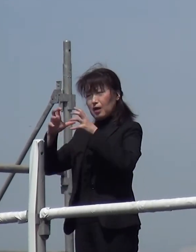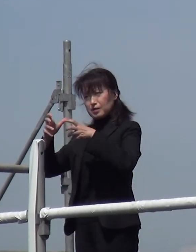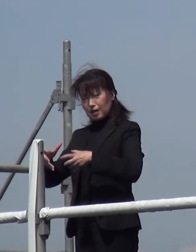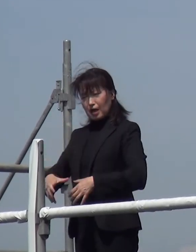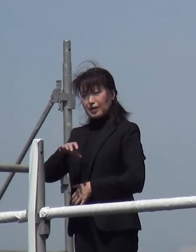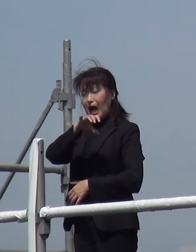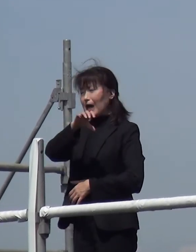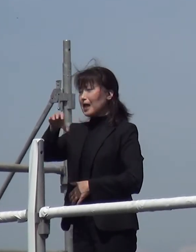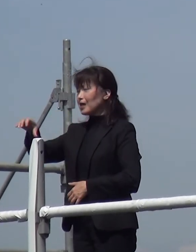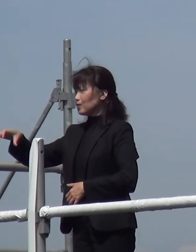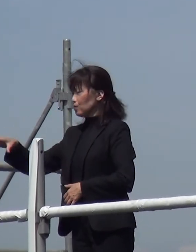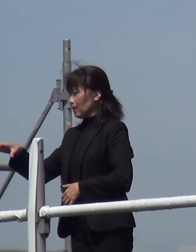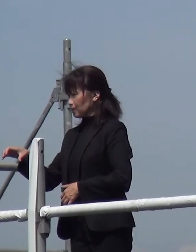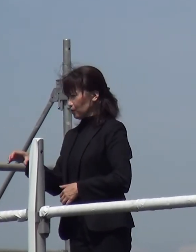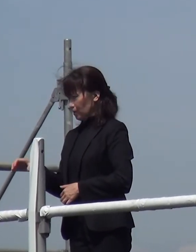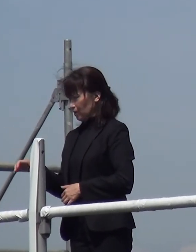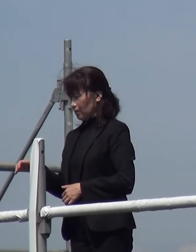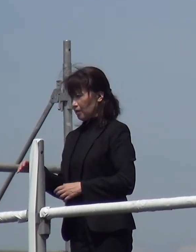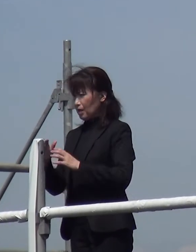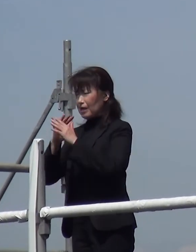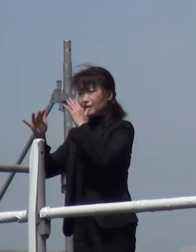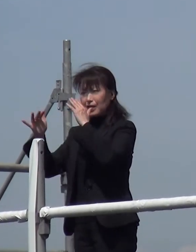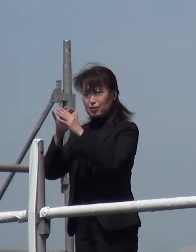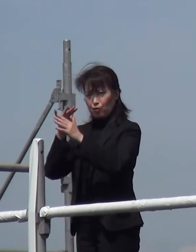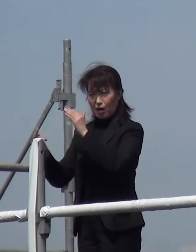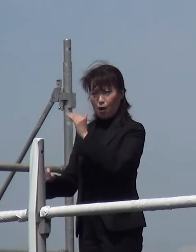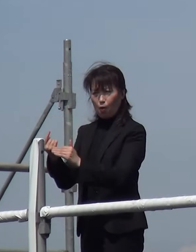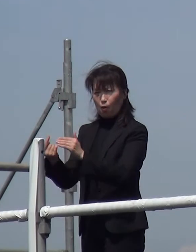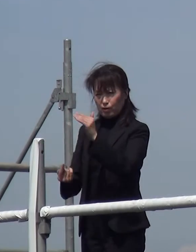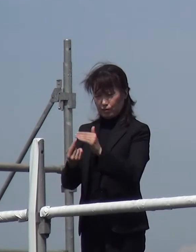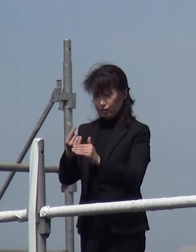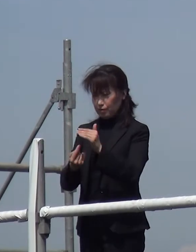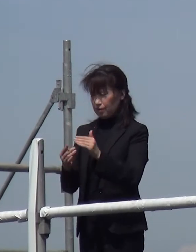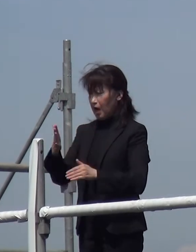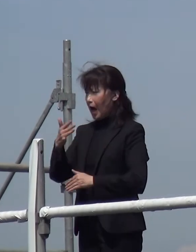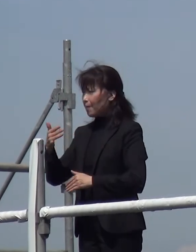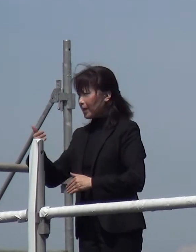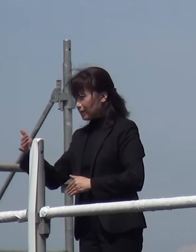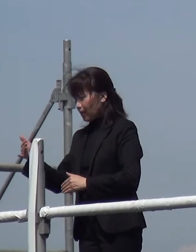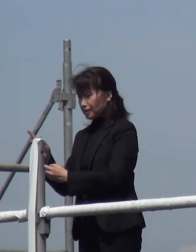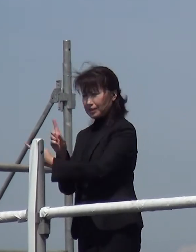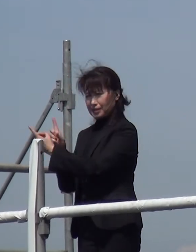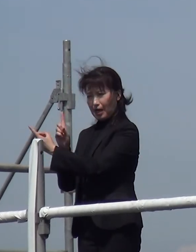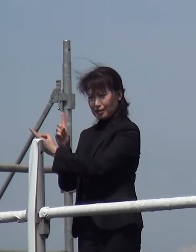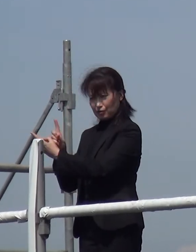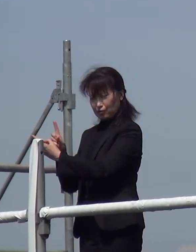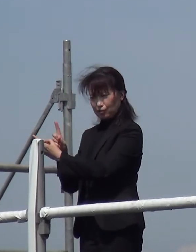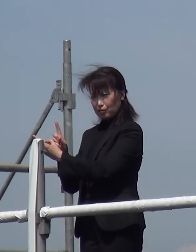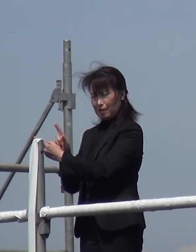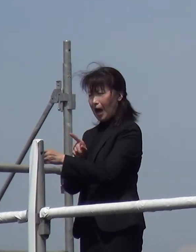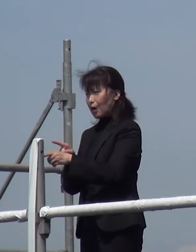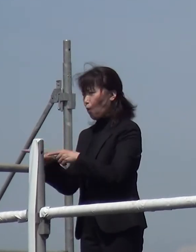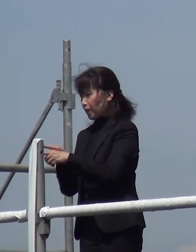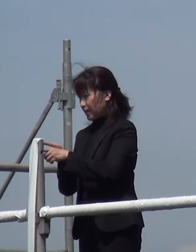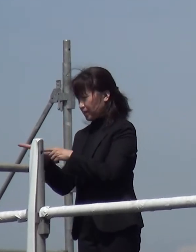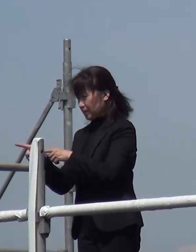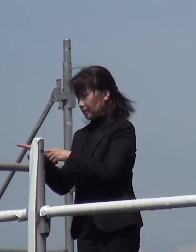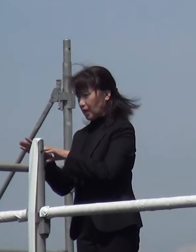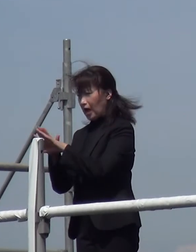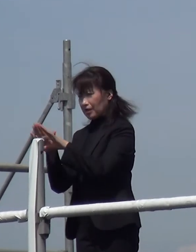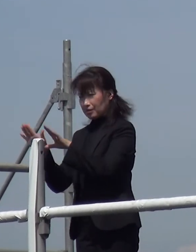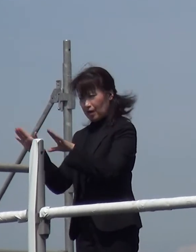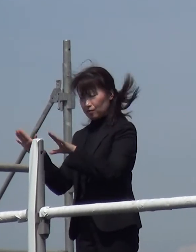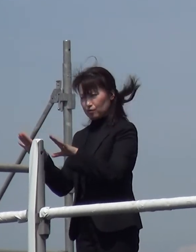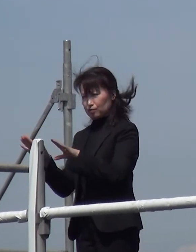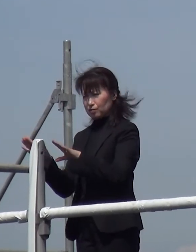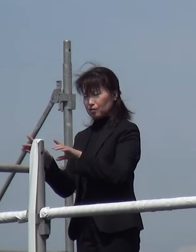あらゆる場所で戦争が起こる、アメリカに対する攻撃が行われる、